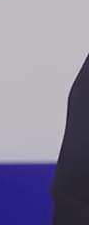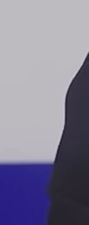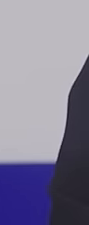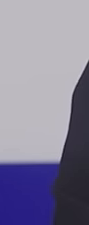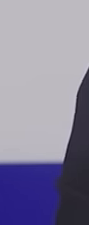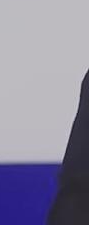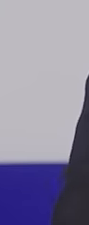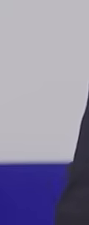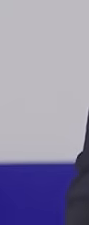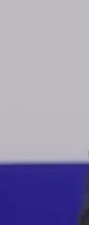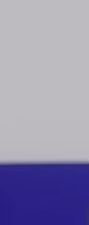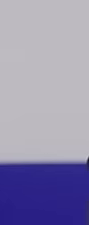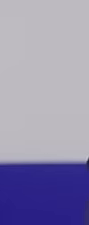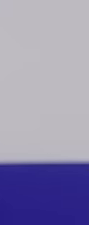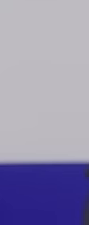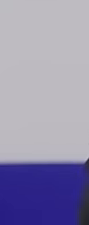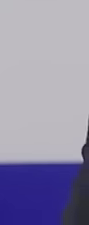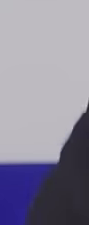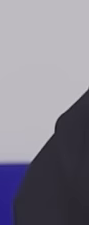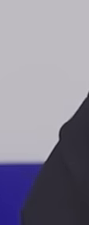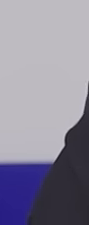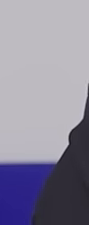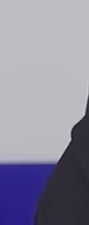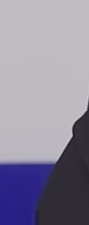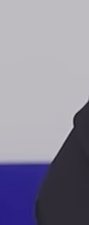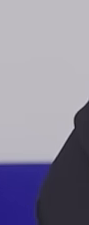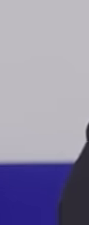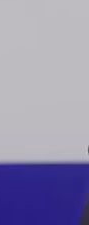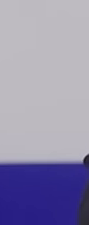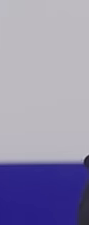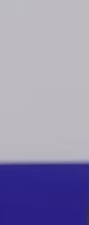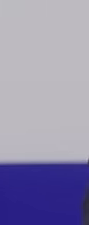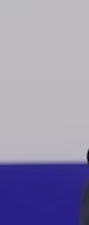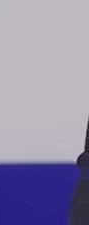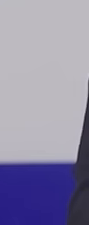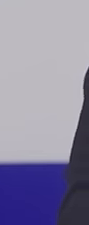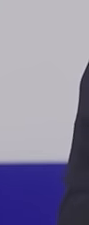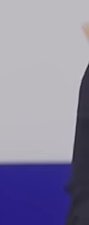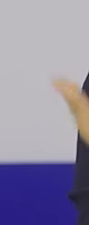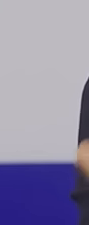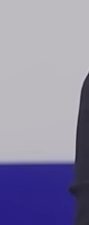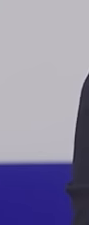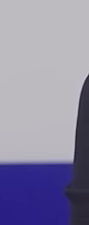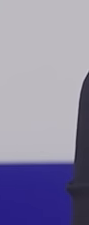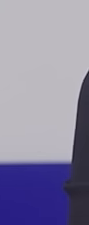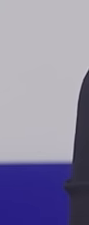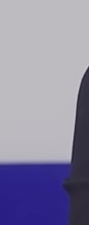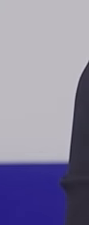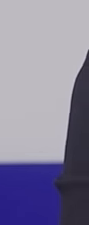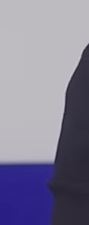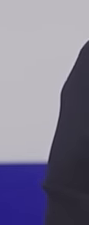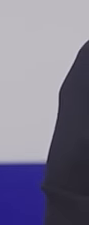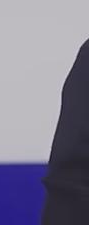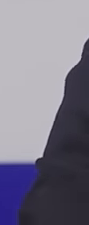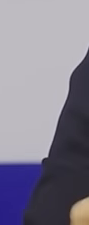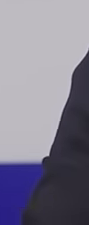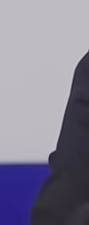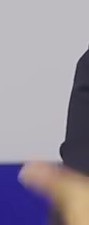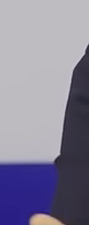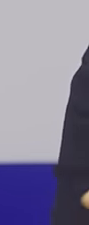지금은 불가능하죠. 거기서 먹고 살 수가 없습니다. 결국 먹고 사는 문제를 해결하면 가지 말래도